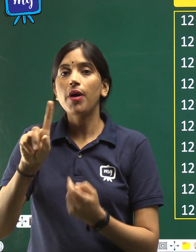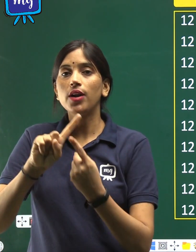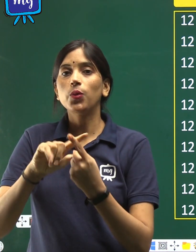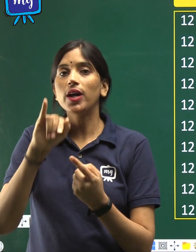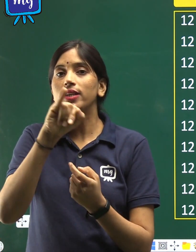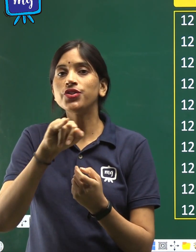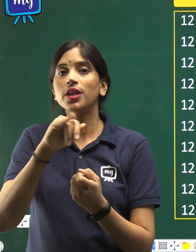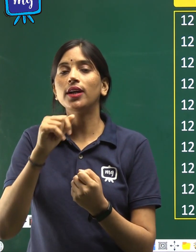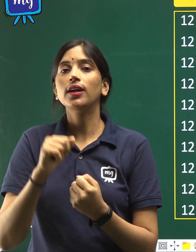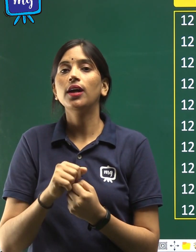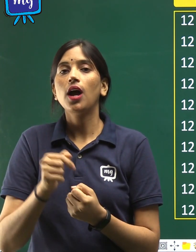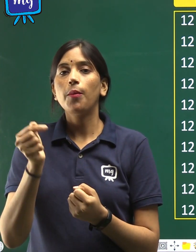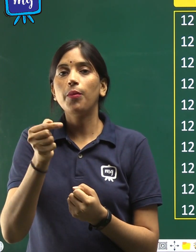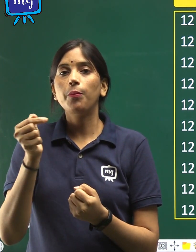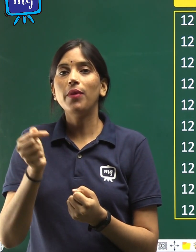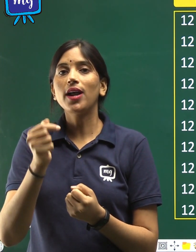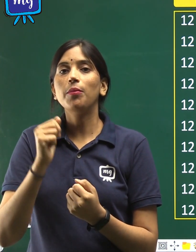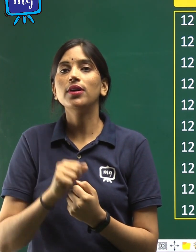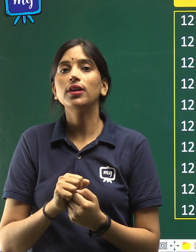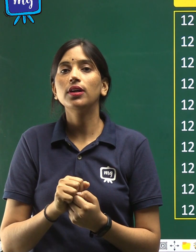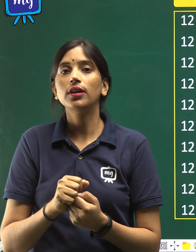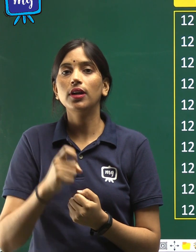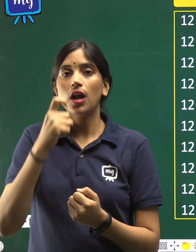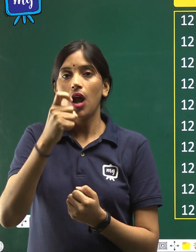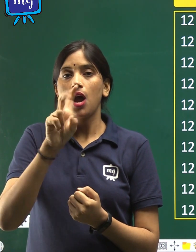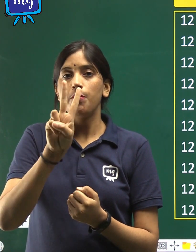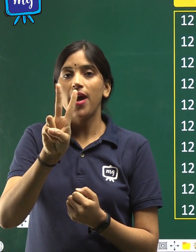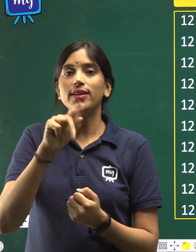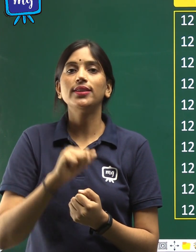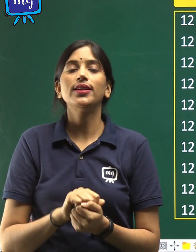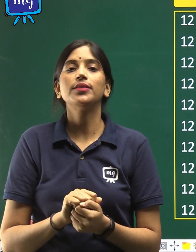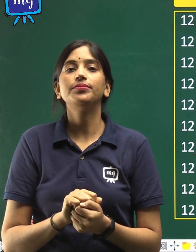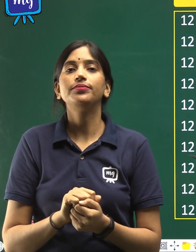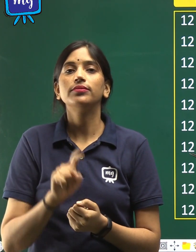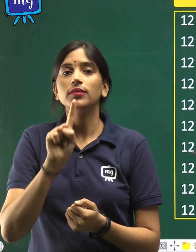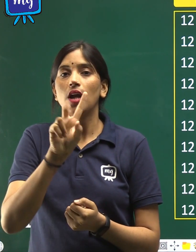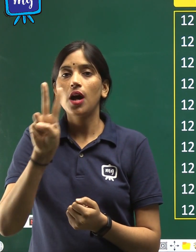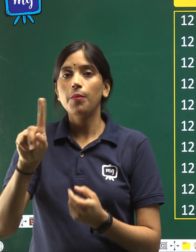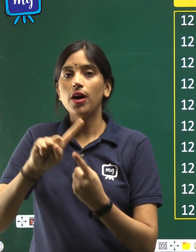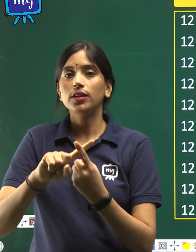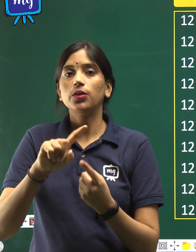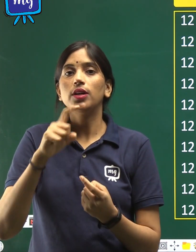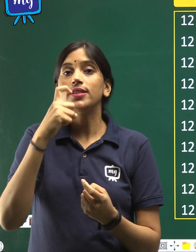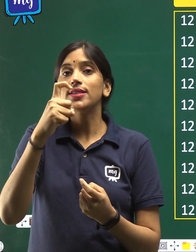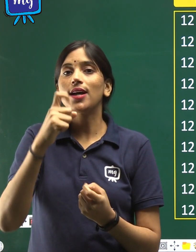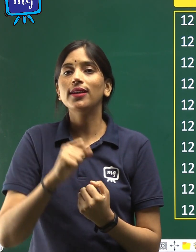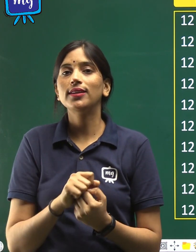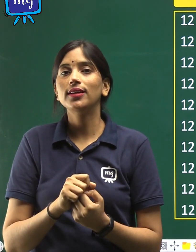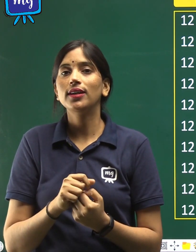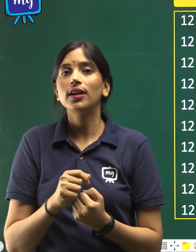गुणा 6 बराबर 72। 12 गुणा 7